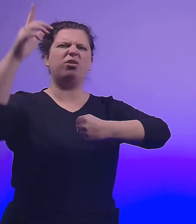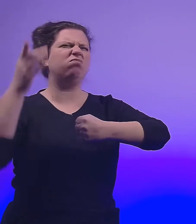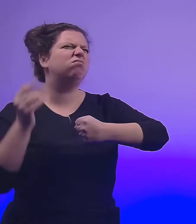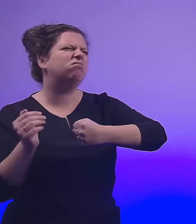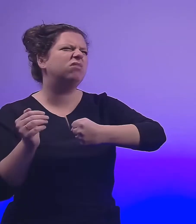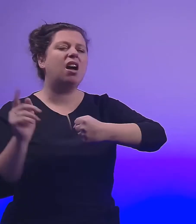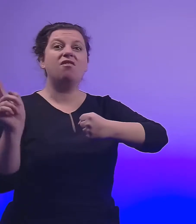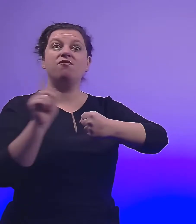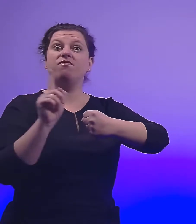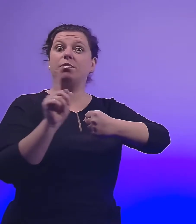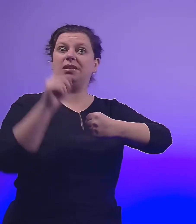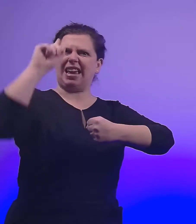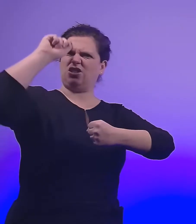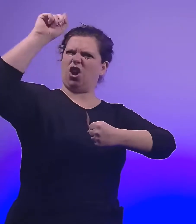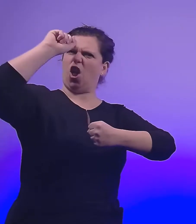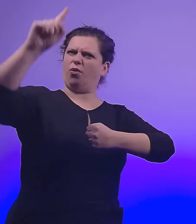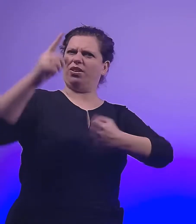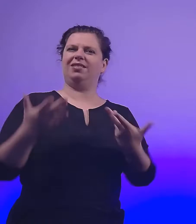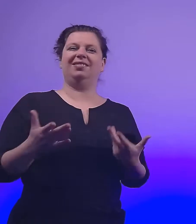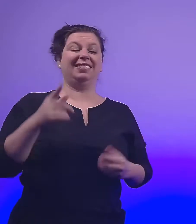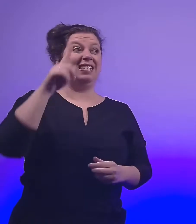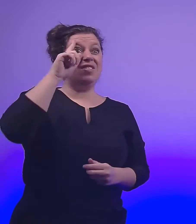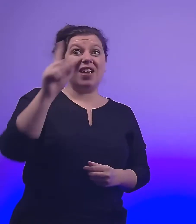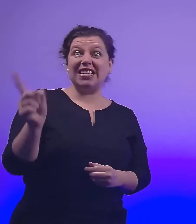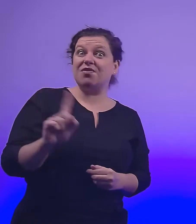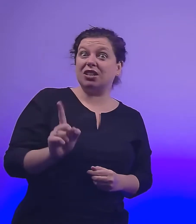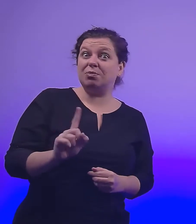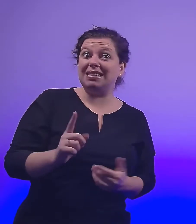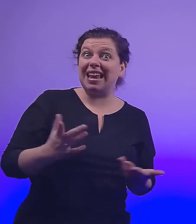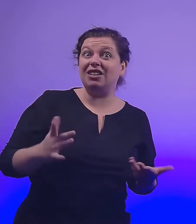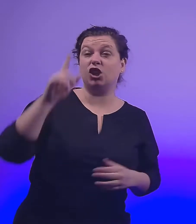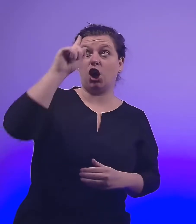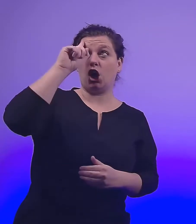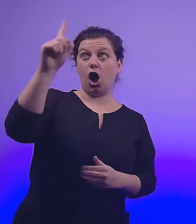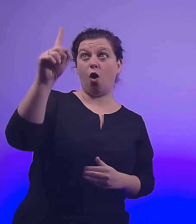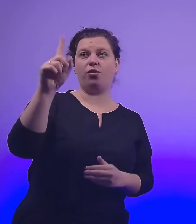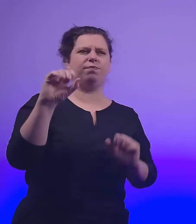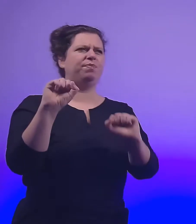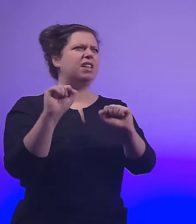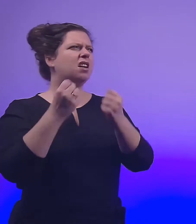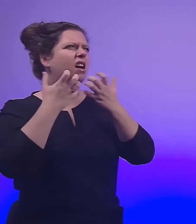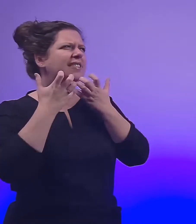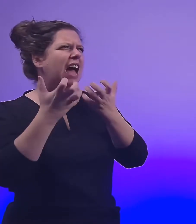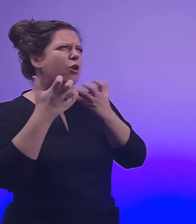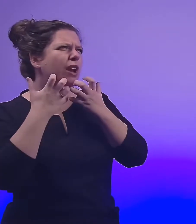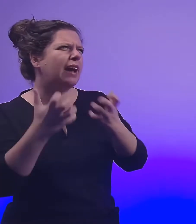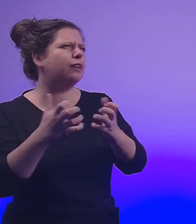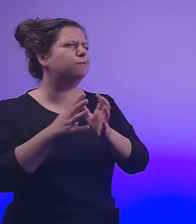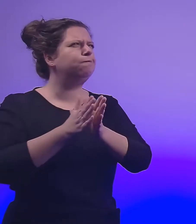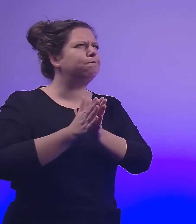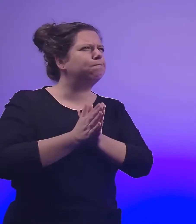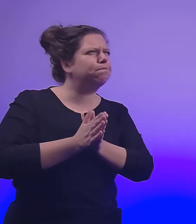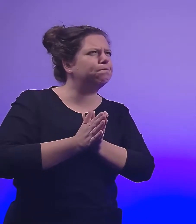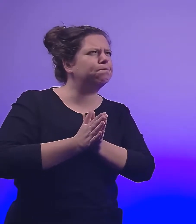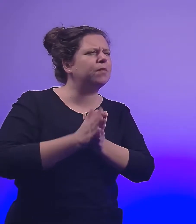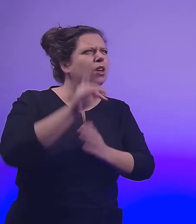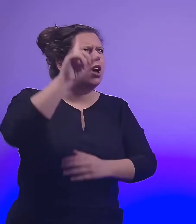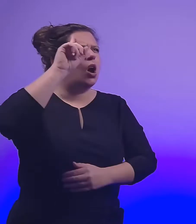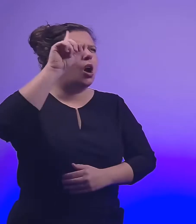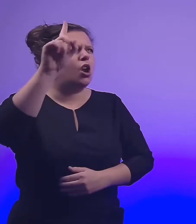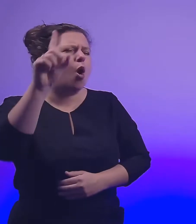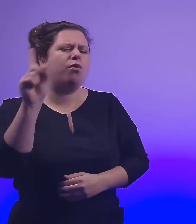betekent geloven dan precies? Weet je wat geloof betekent? Geloof is eigenlijk, je zou het zo kunnen zeggen... geloof is dat je,